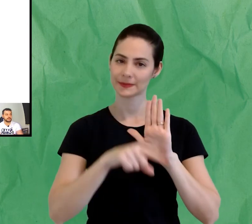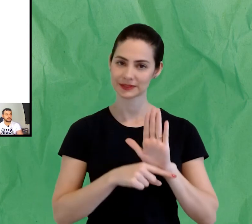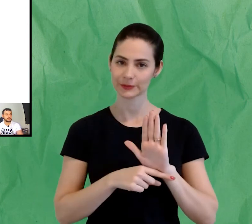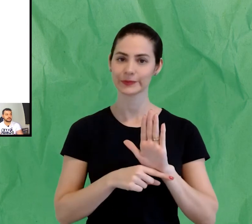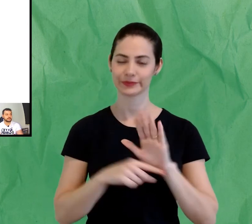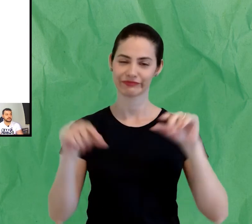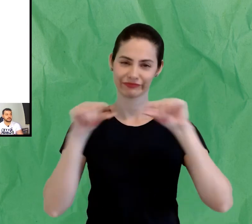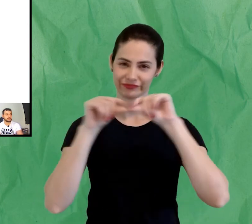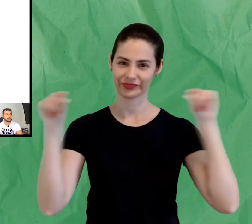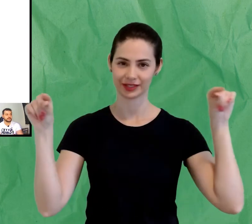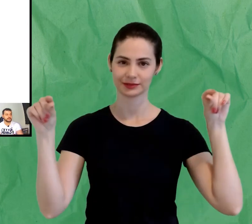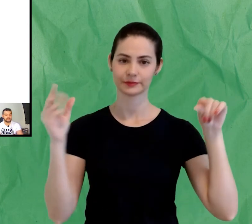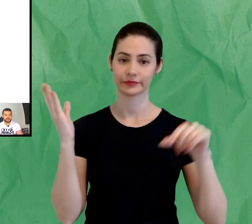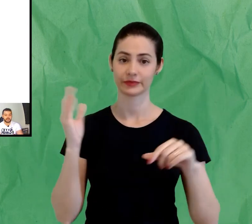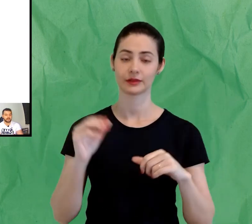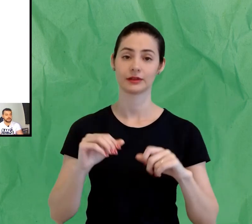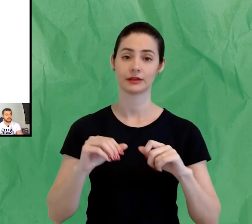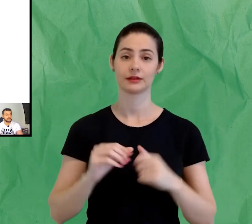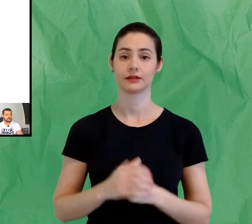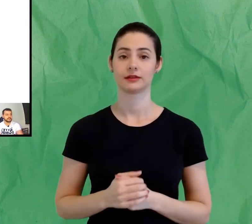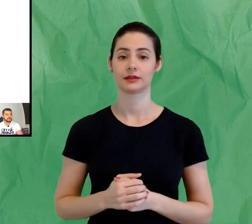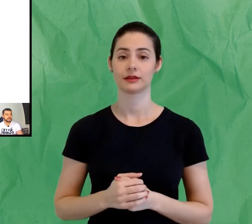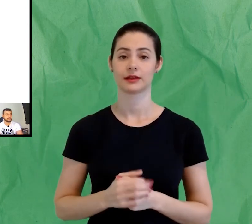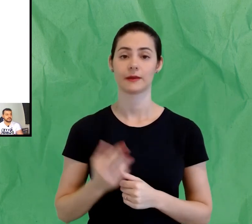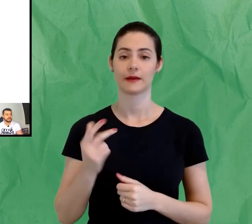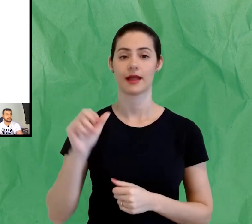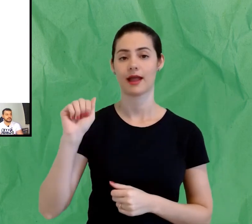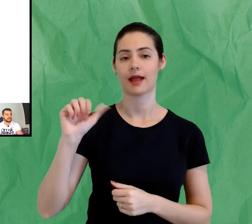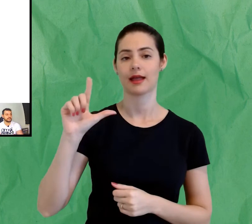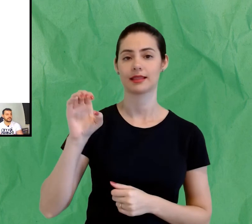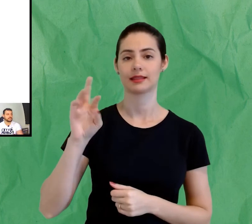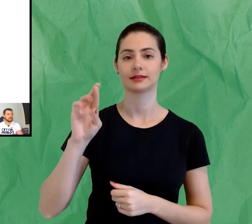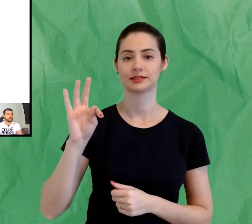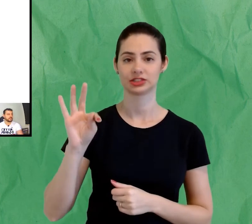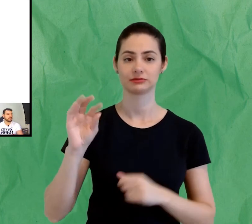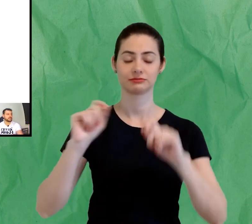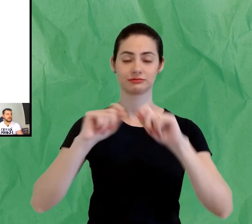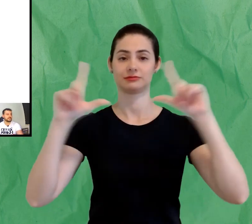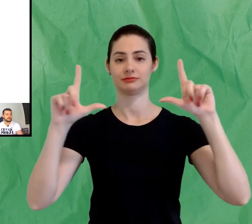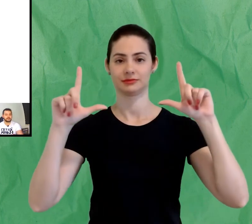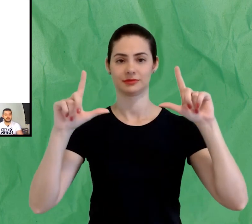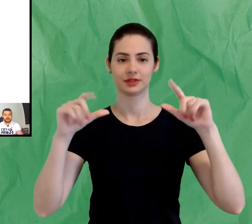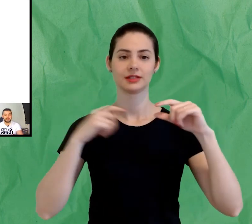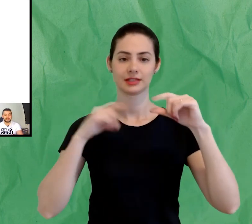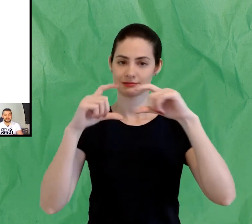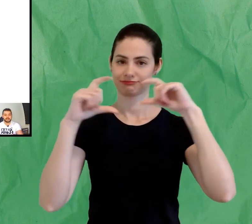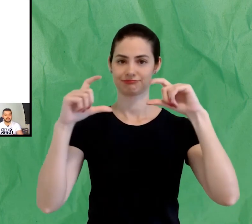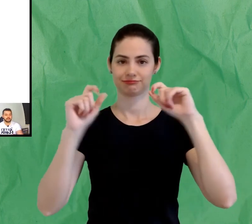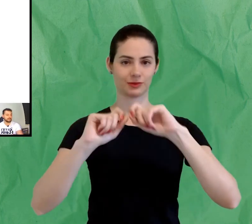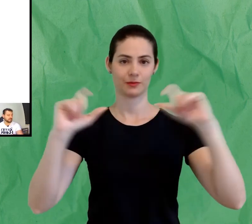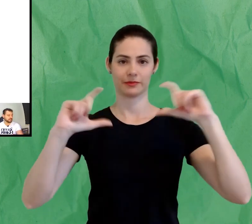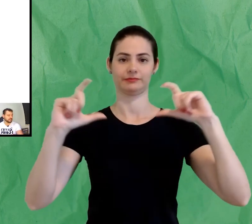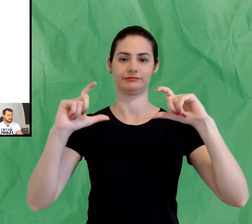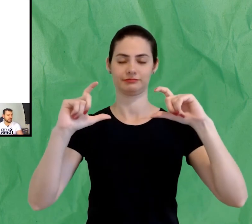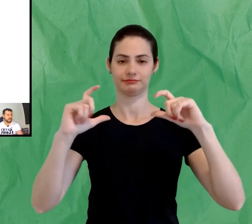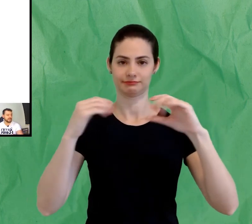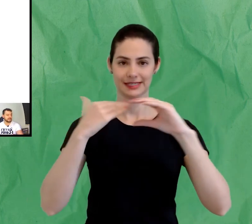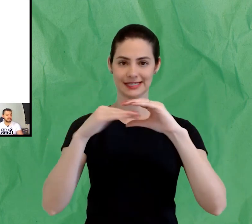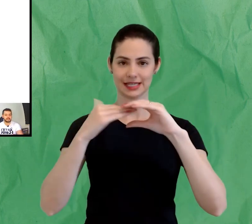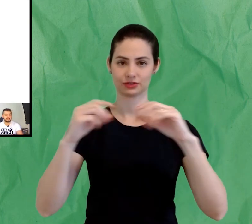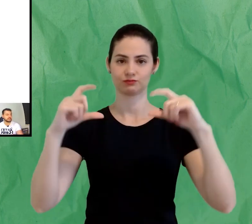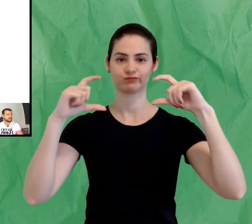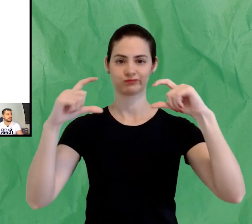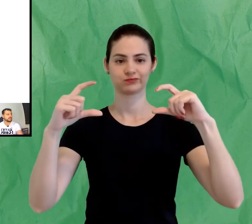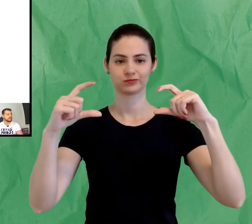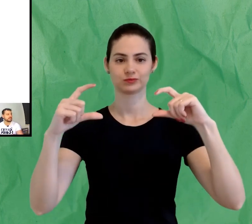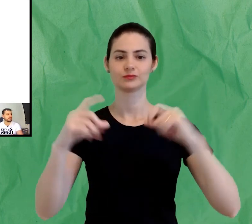programação, certo? E eu vou fechar. O que vai acontecer? Ele vai exibir um alert aqui na tela, uma mensagem, uma caixa, né,